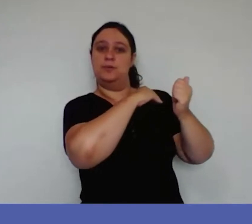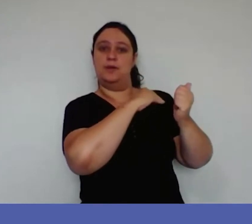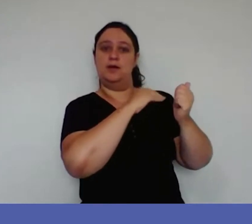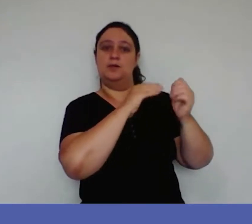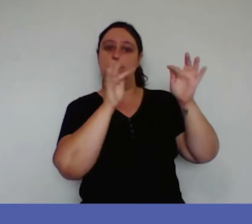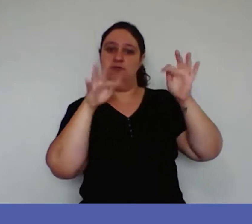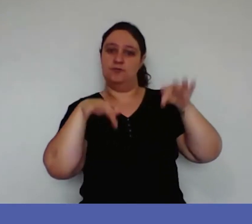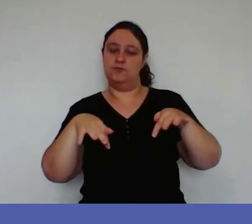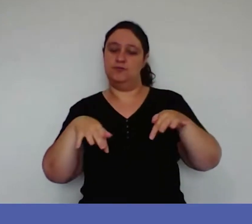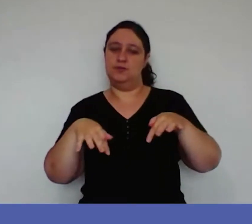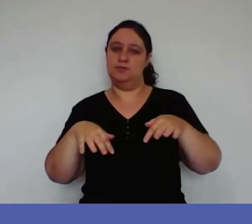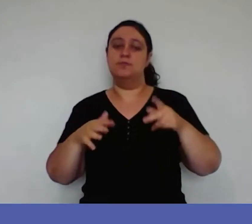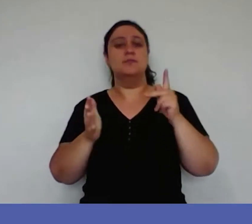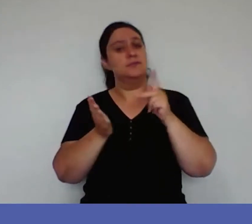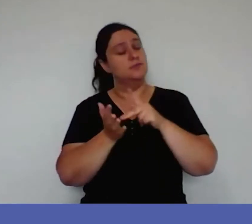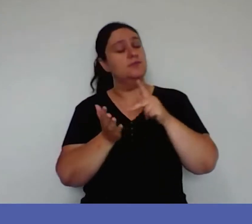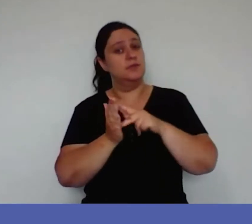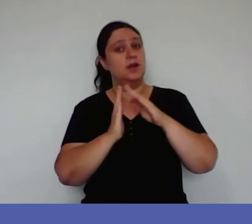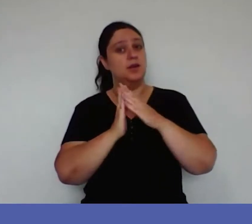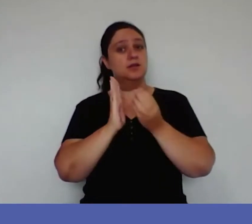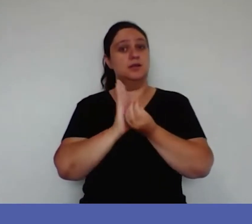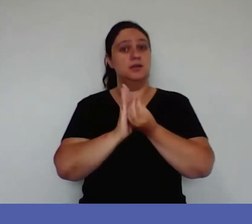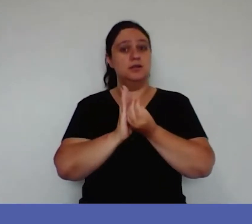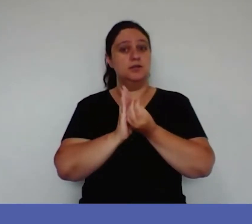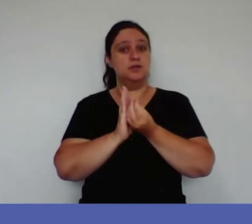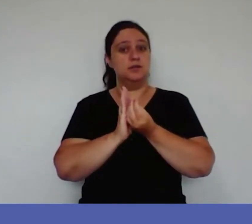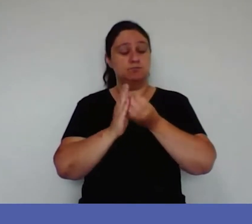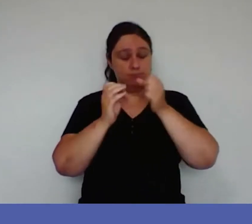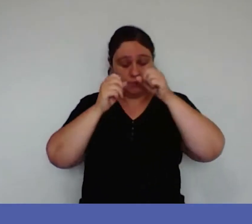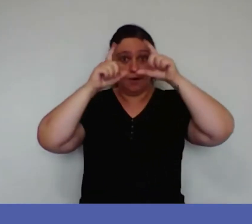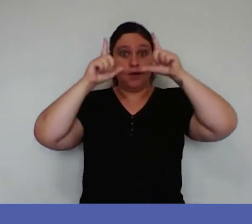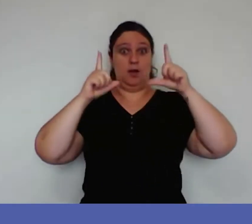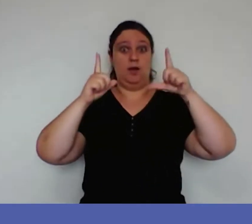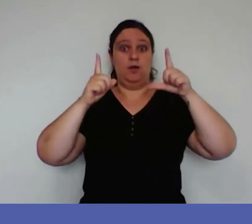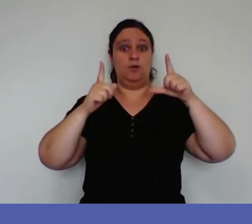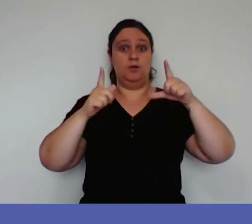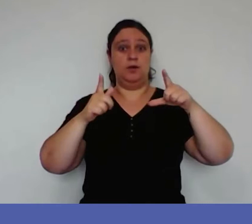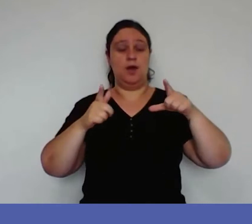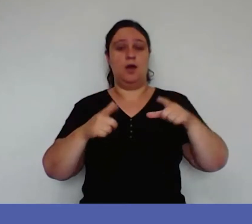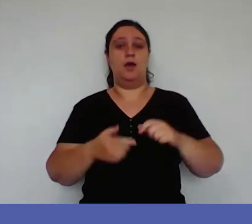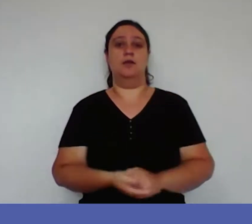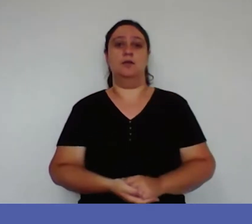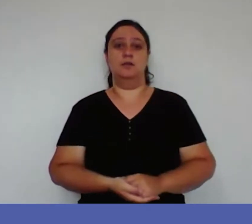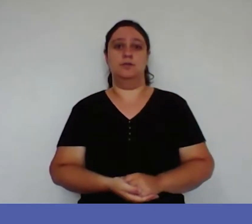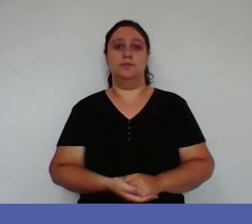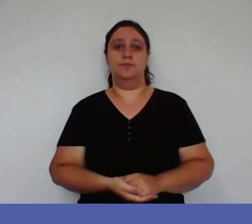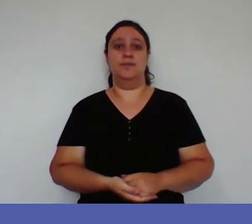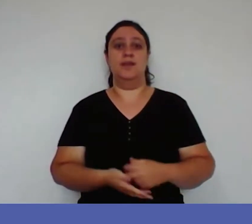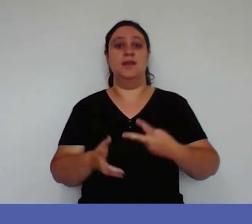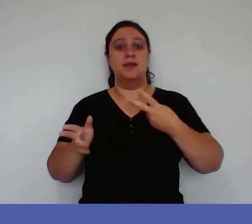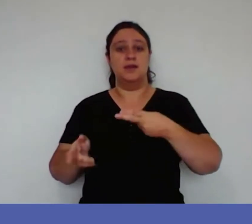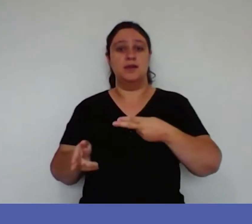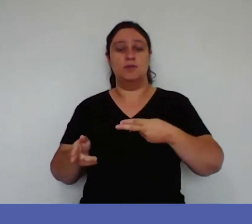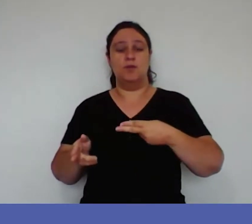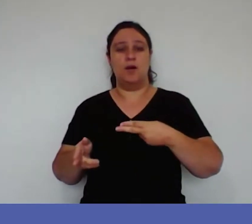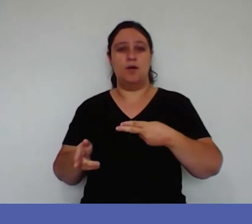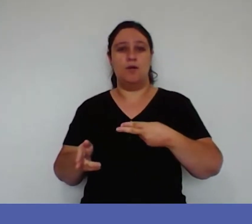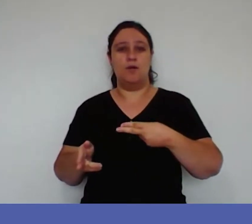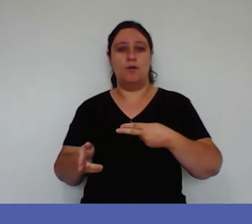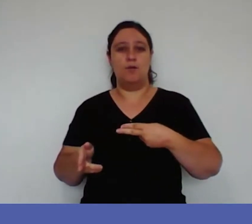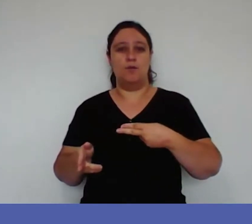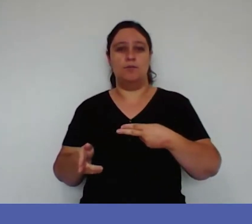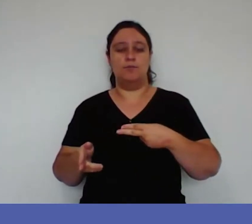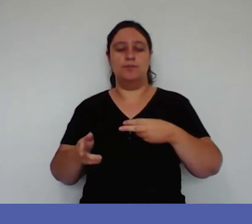igrejas despertaram-se. E não só isso, como gotas do orvalho, Salmo 110,